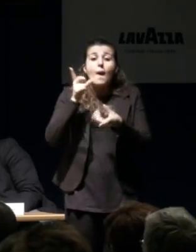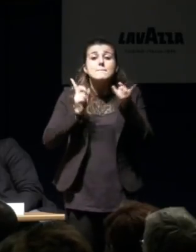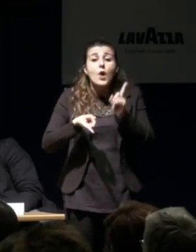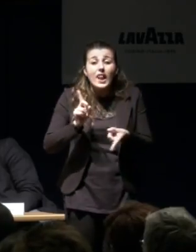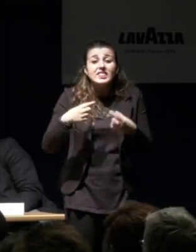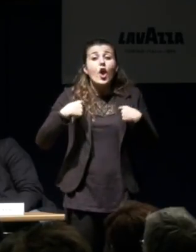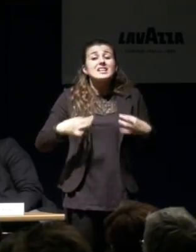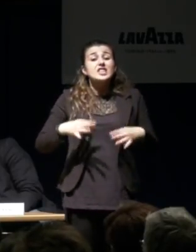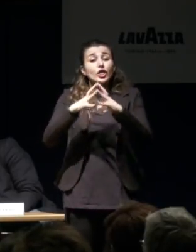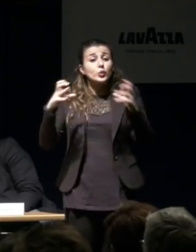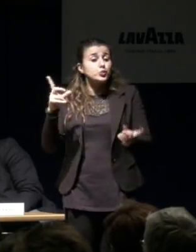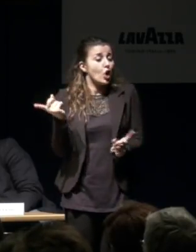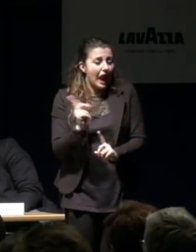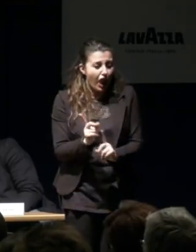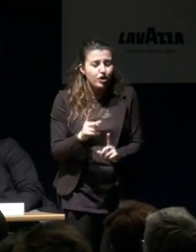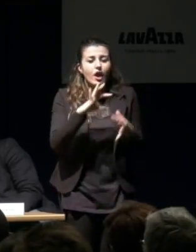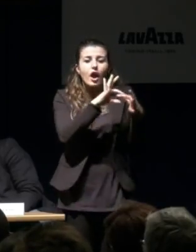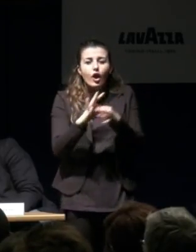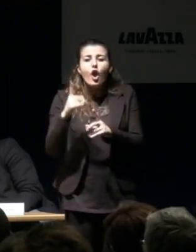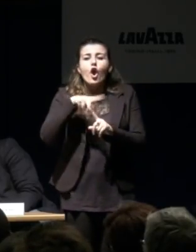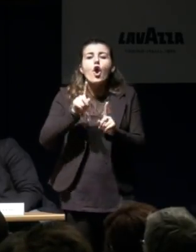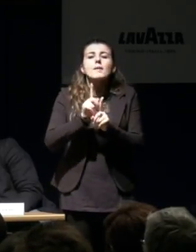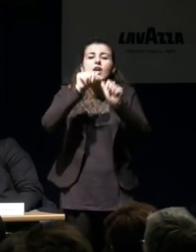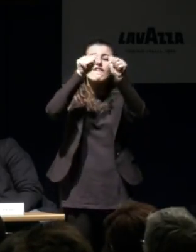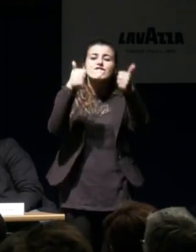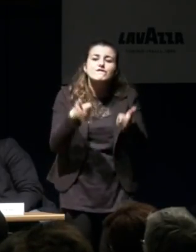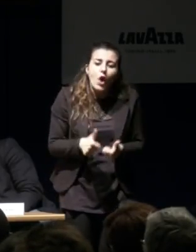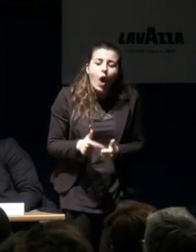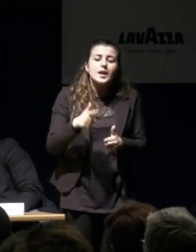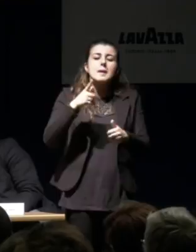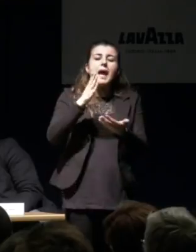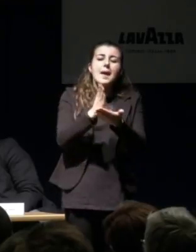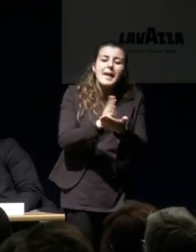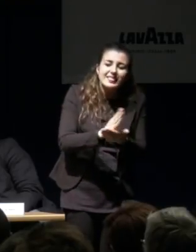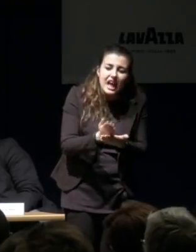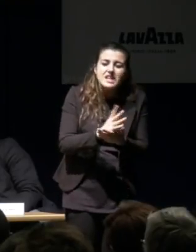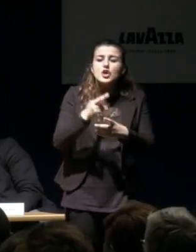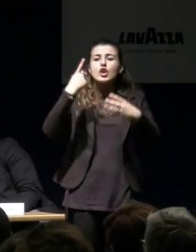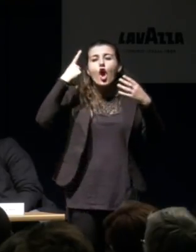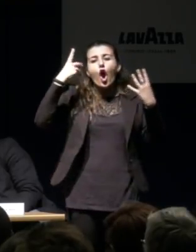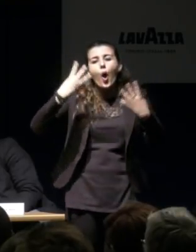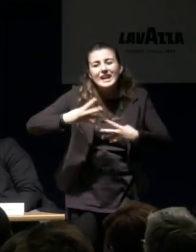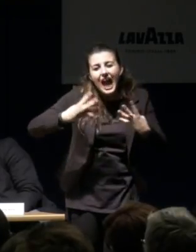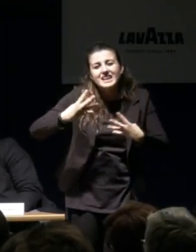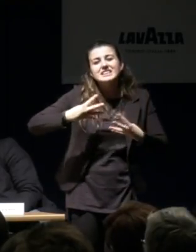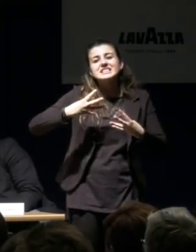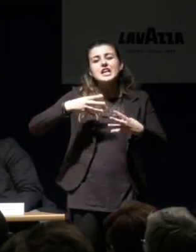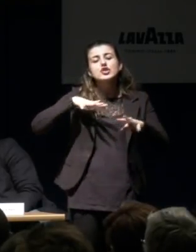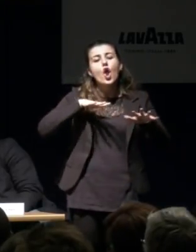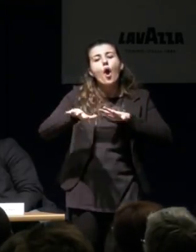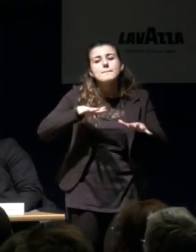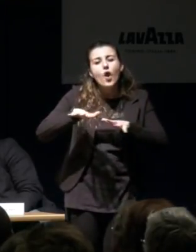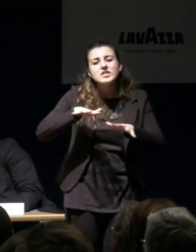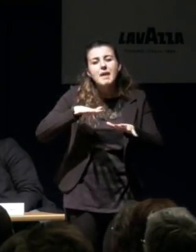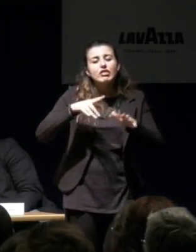istituzionale ma intesa proprio come forme di mediazione forme di organizzazione che il movimento operaio